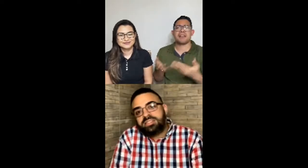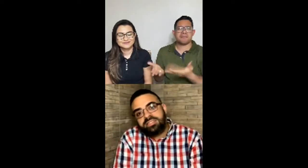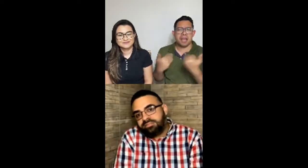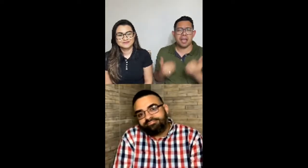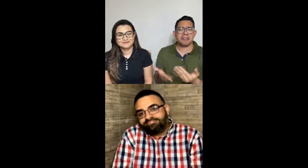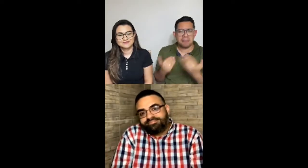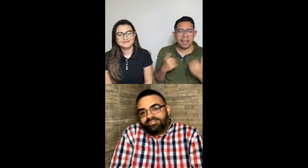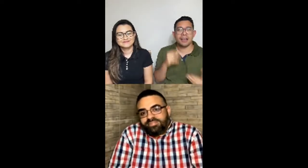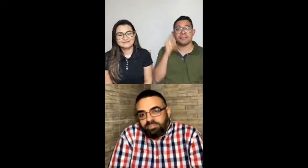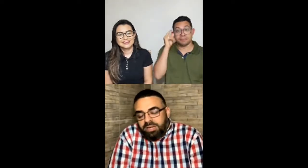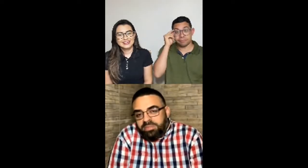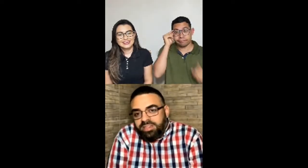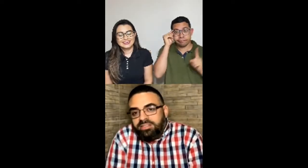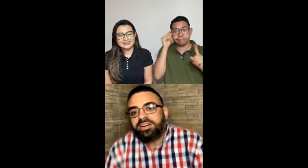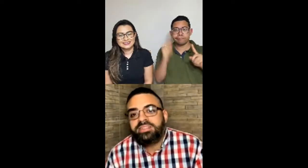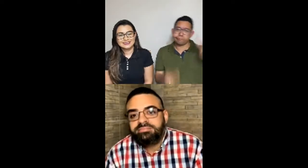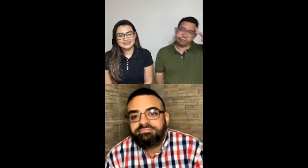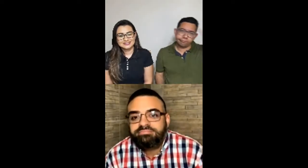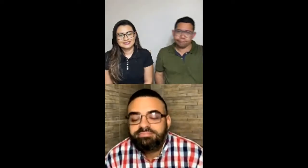ir para a igreja.